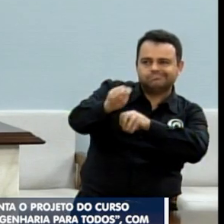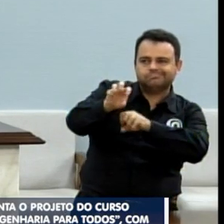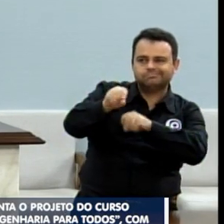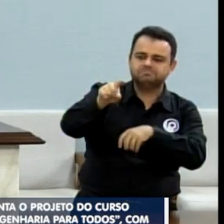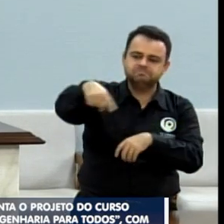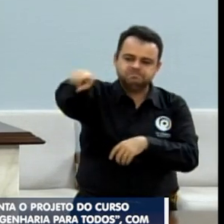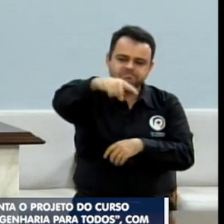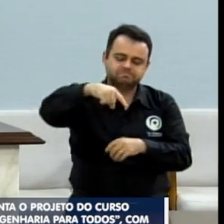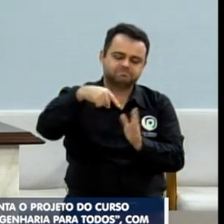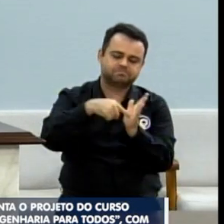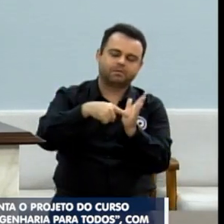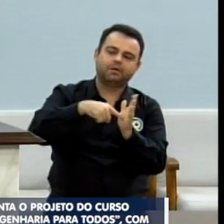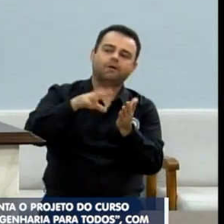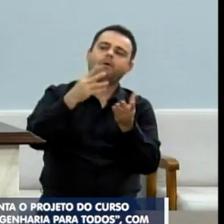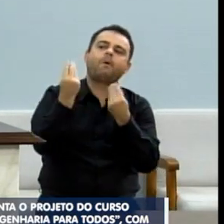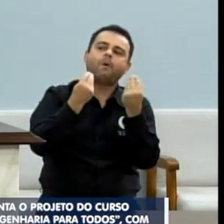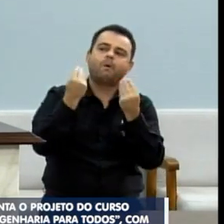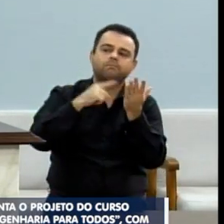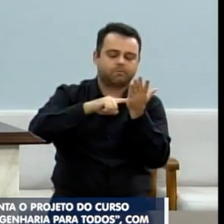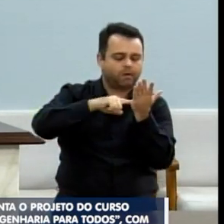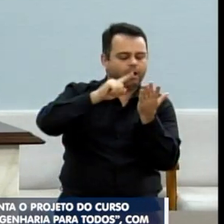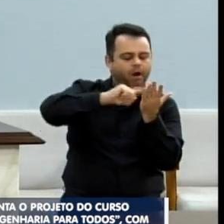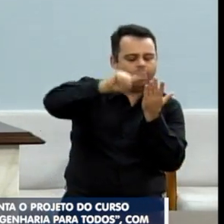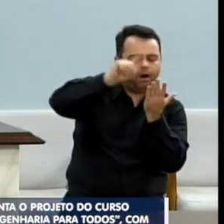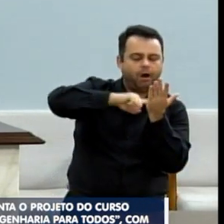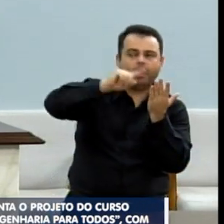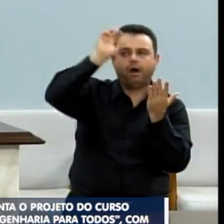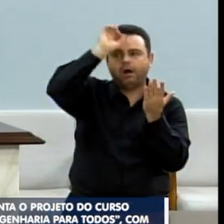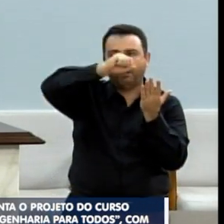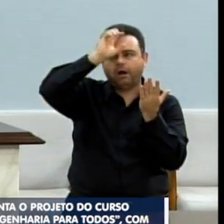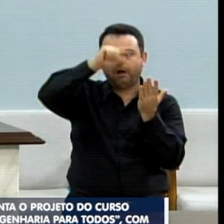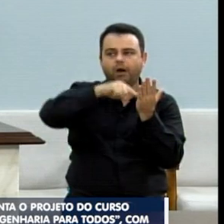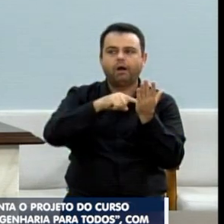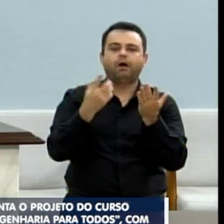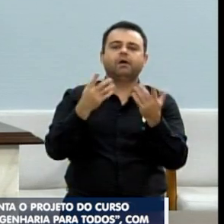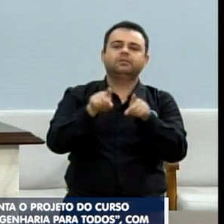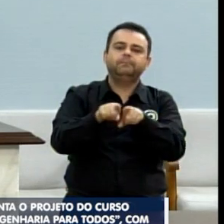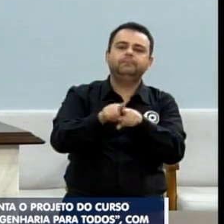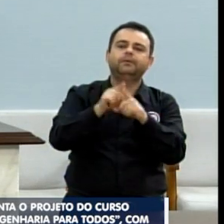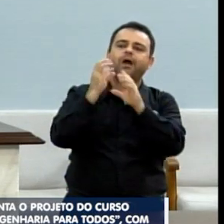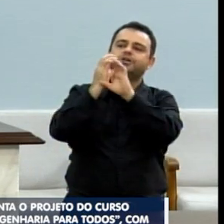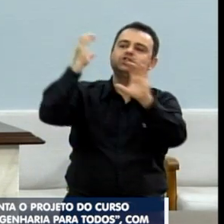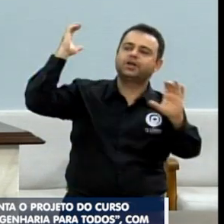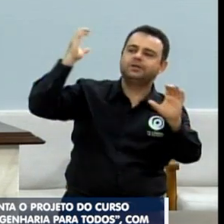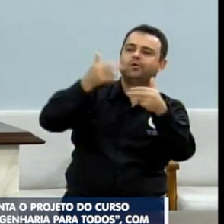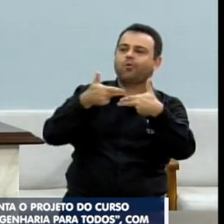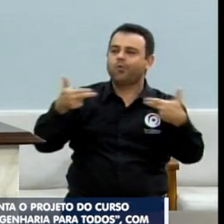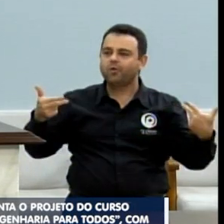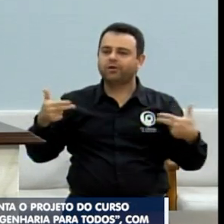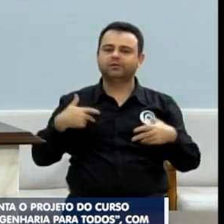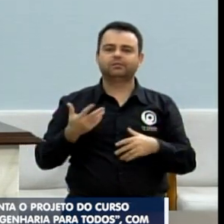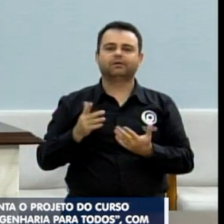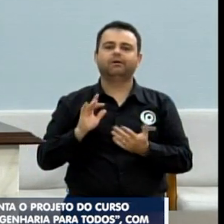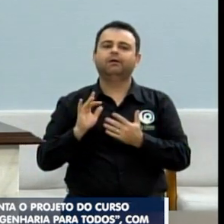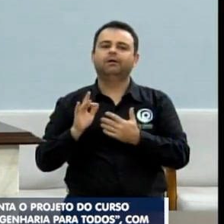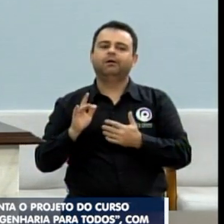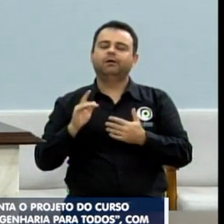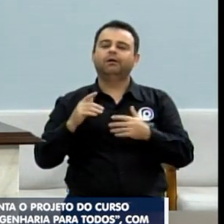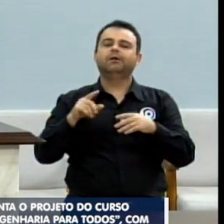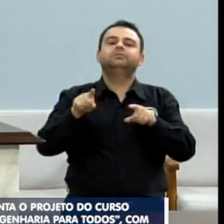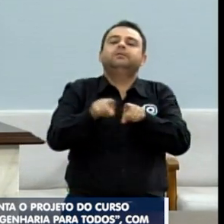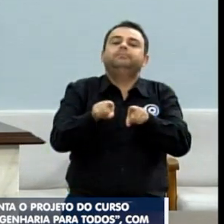utilizar de forma autônoma e segura os ambientes da área da engenharia civil e a comunicação para deficientes